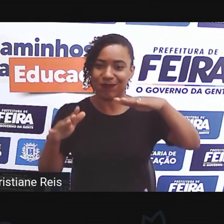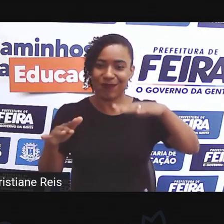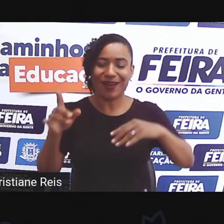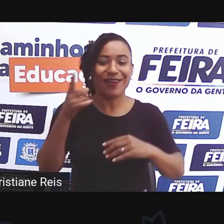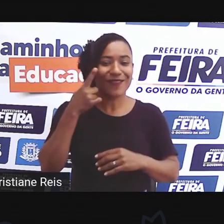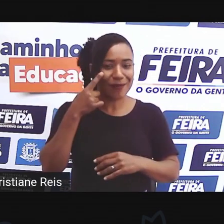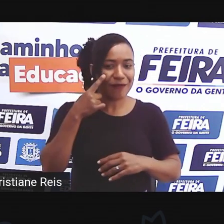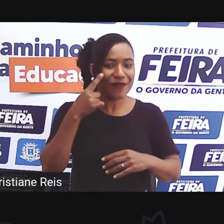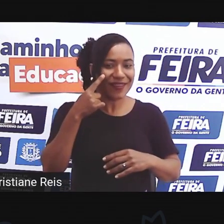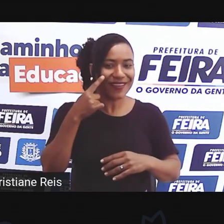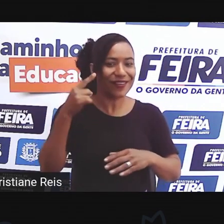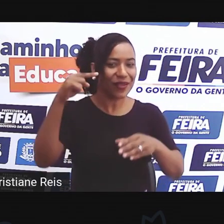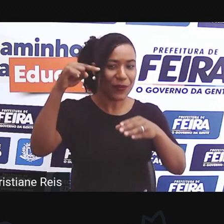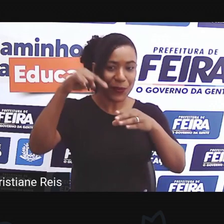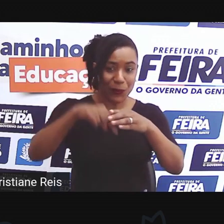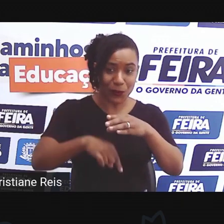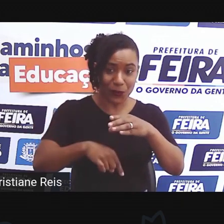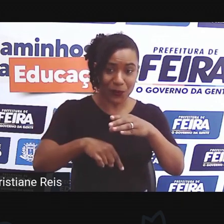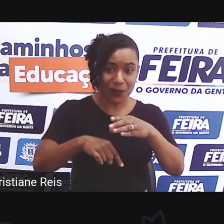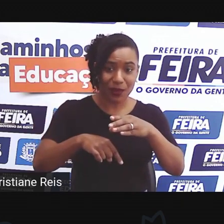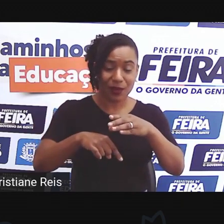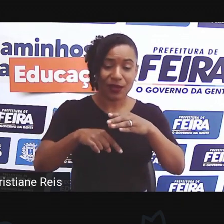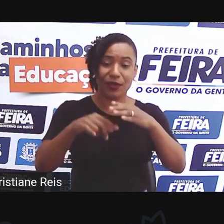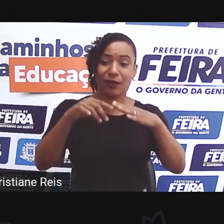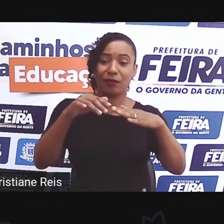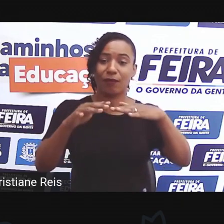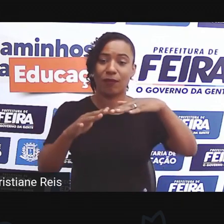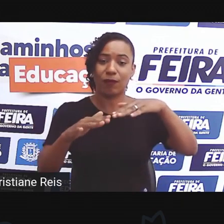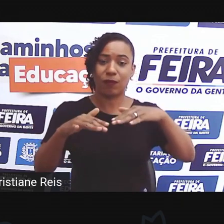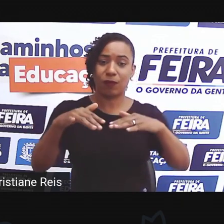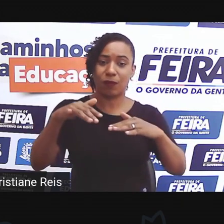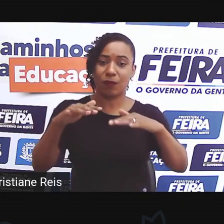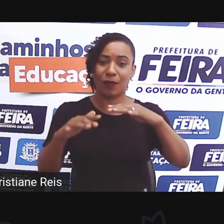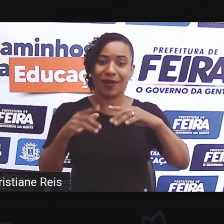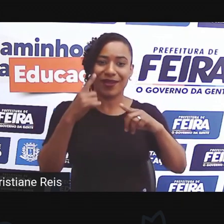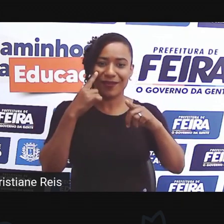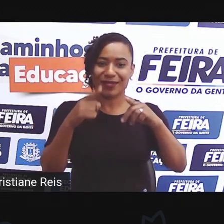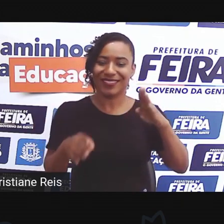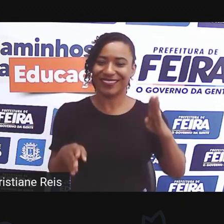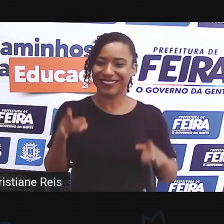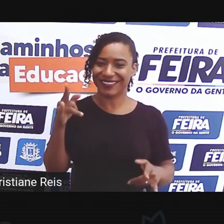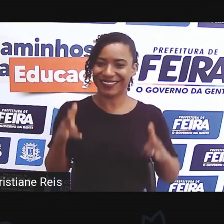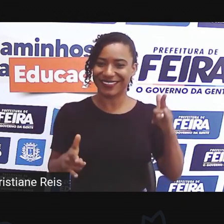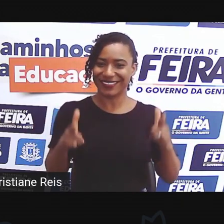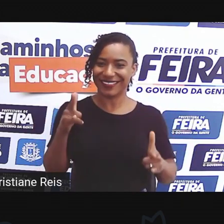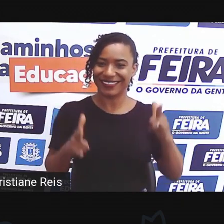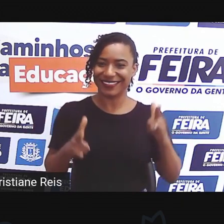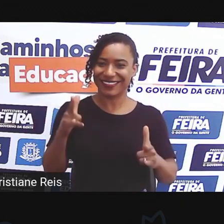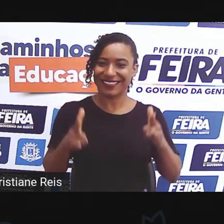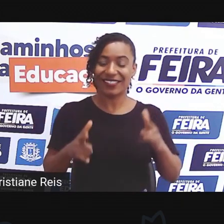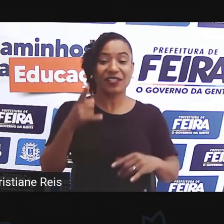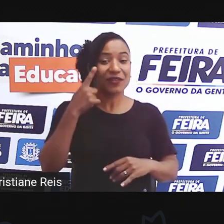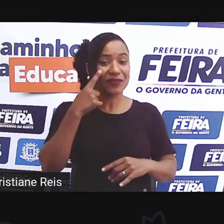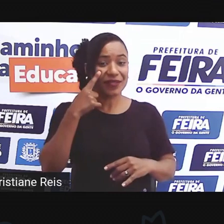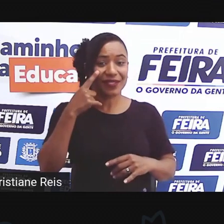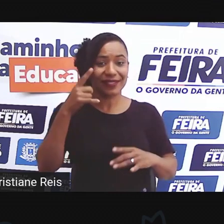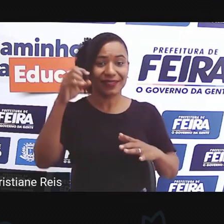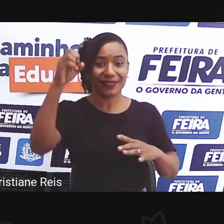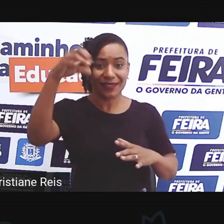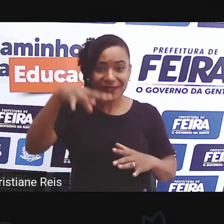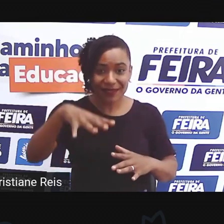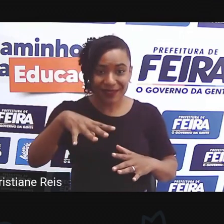não afundam. Eu vou começar com esse robozinho aqui, ó. Tan, tan, tan, tan, tan, tan, e eu vou jogar ele no meu vaso.